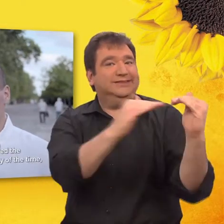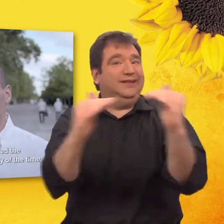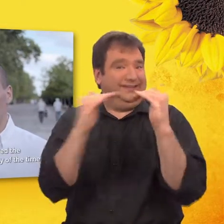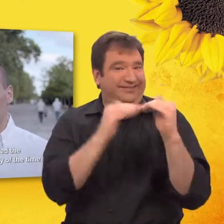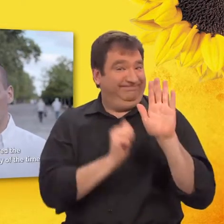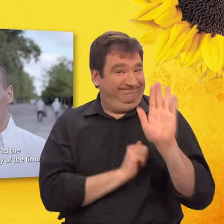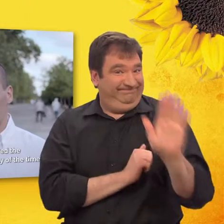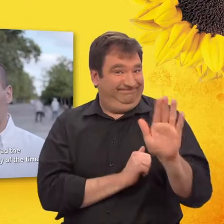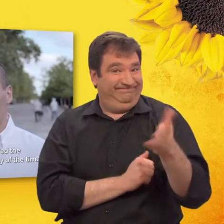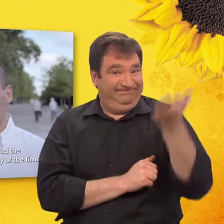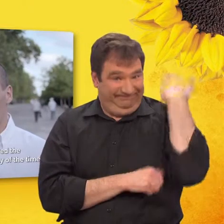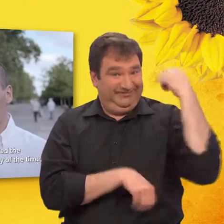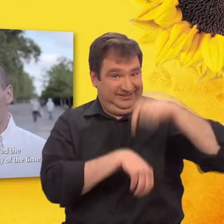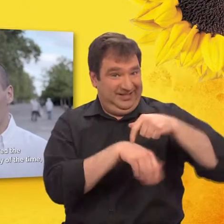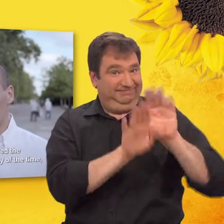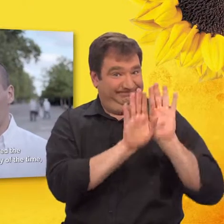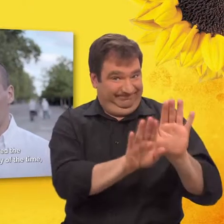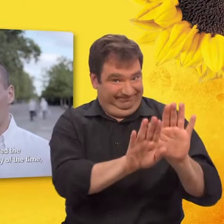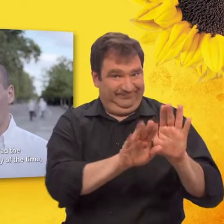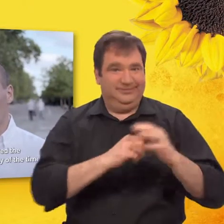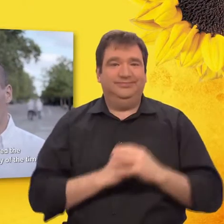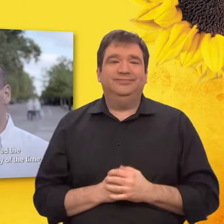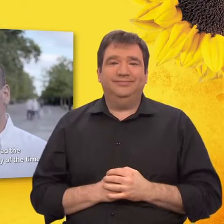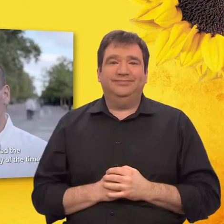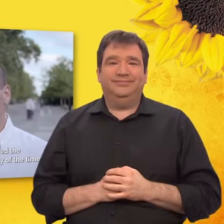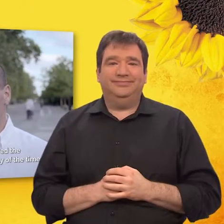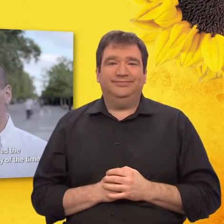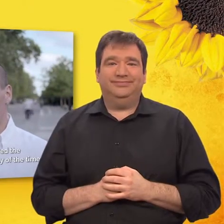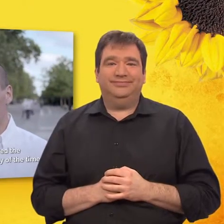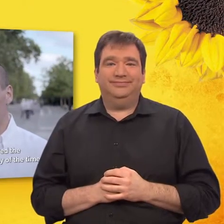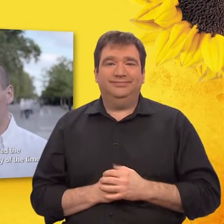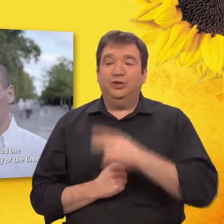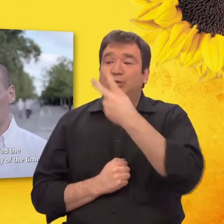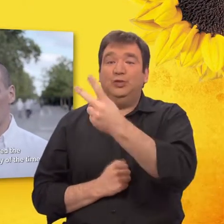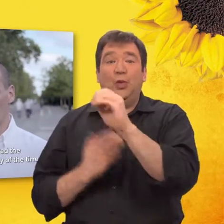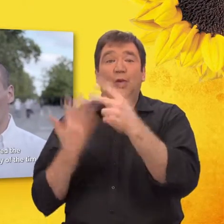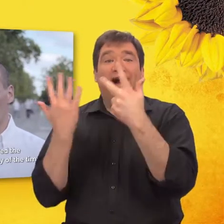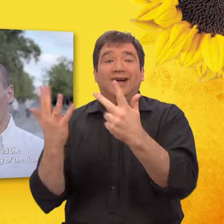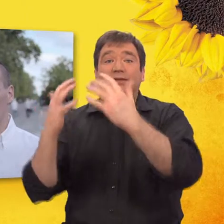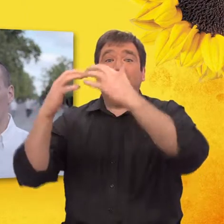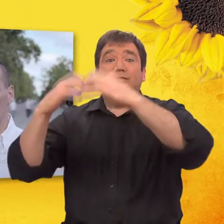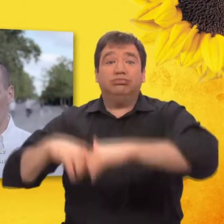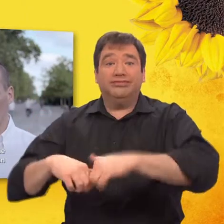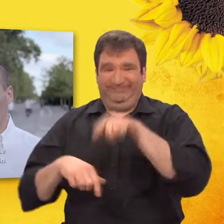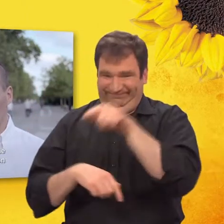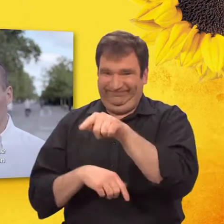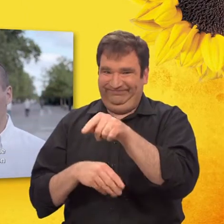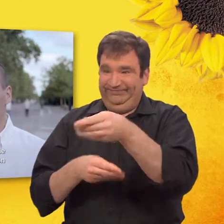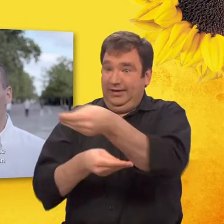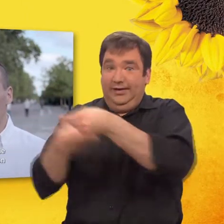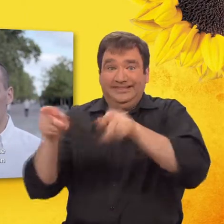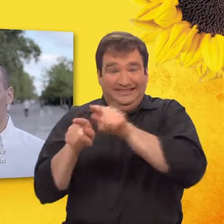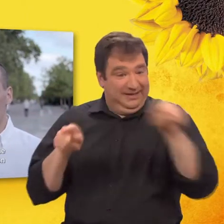29, ουσιαστικά κατέστρεψε τον κανόνα του χρυσού, το gold standard, που ήταν το κοινό νόμισμα τότε, έτσι και το